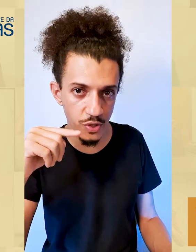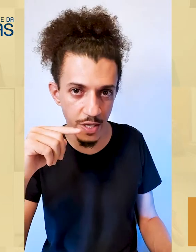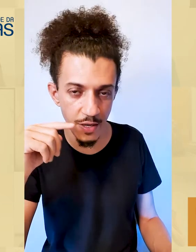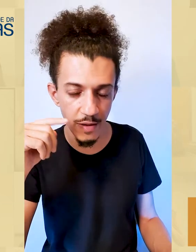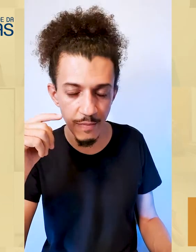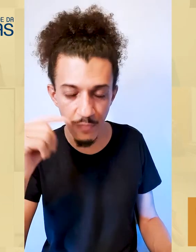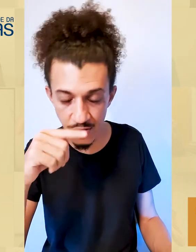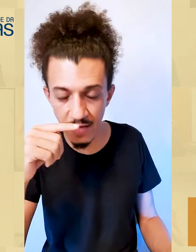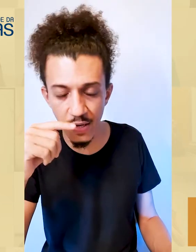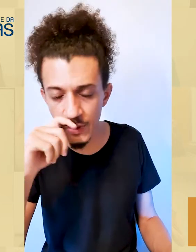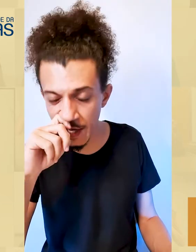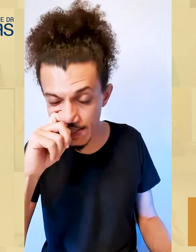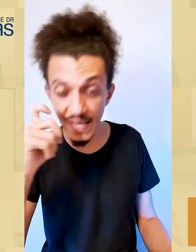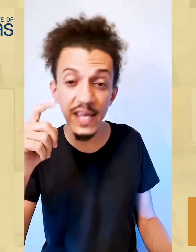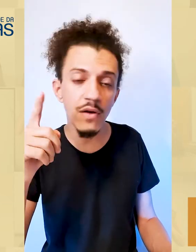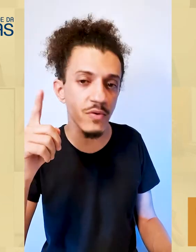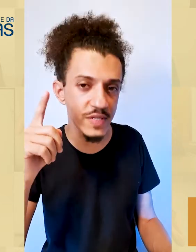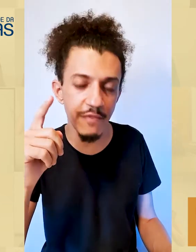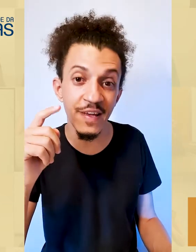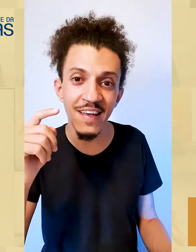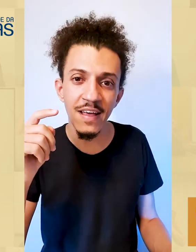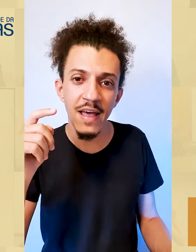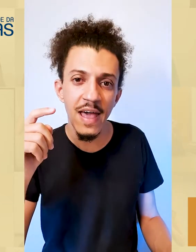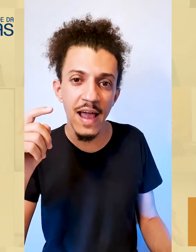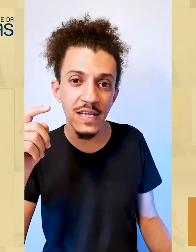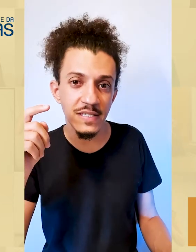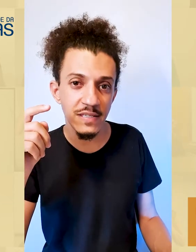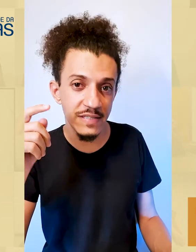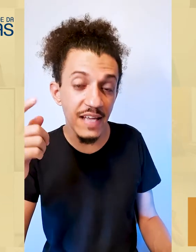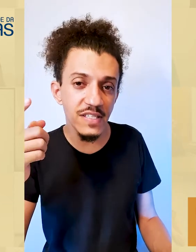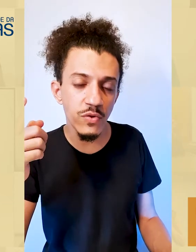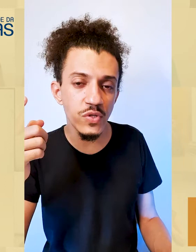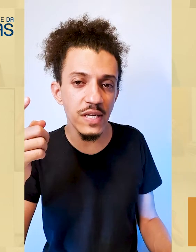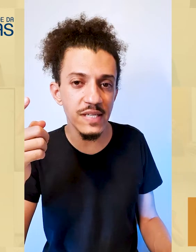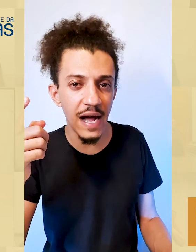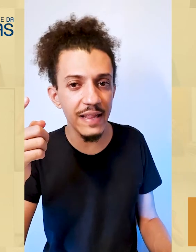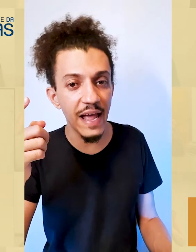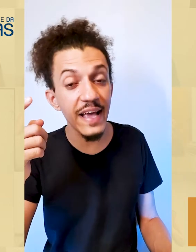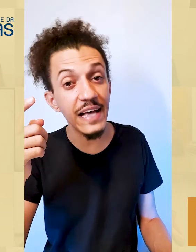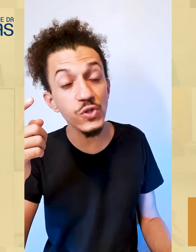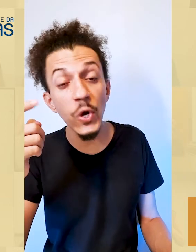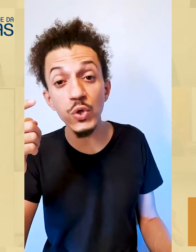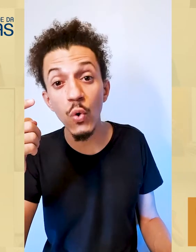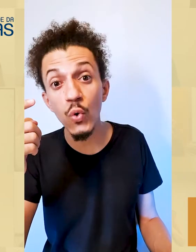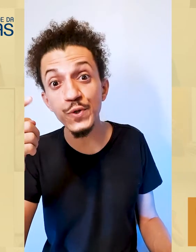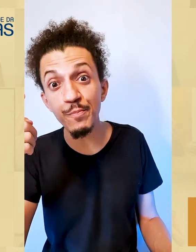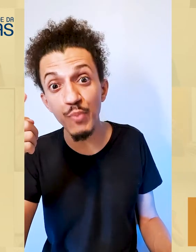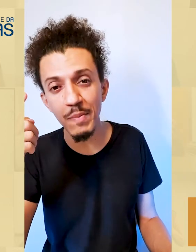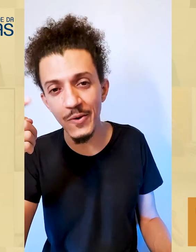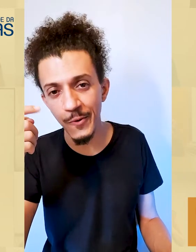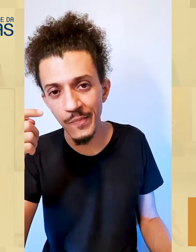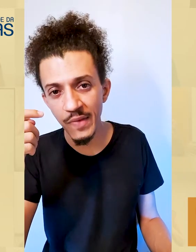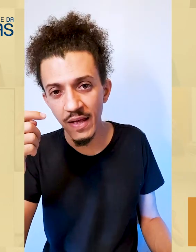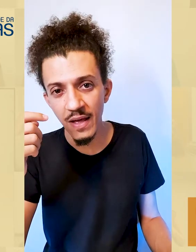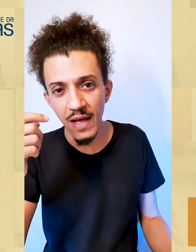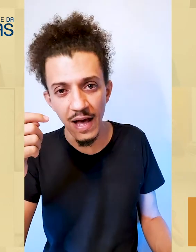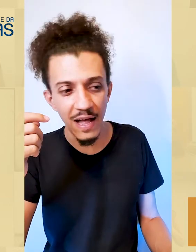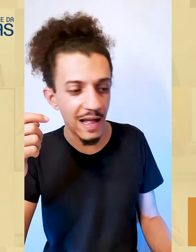quanto de pós-graduações, inclusive ela tem sido utilizada em questões de concurso